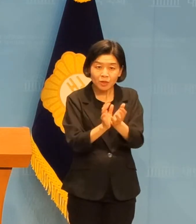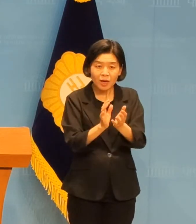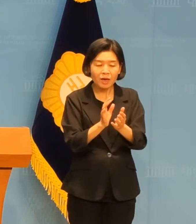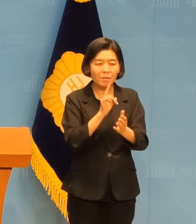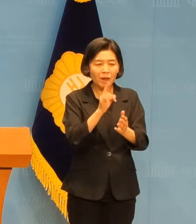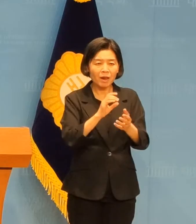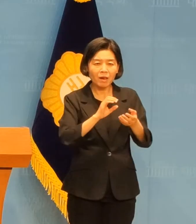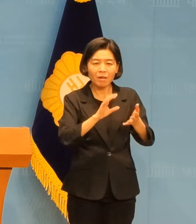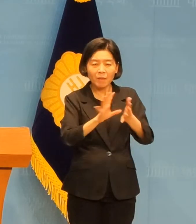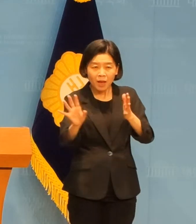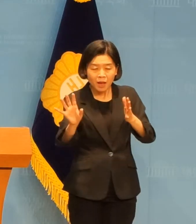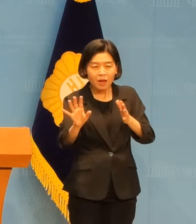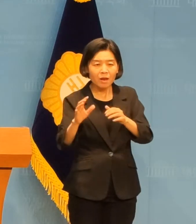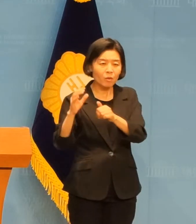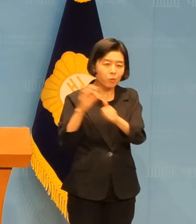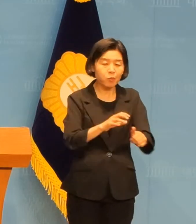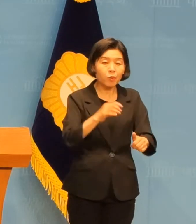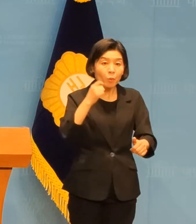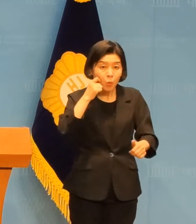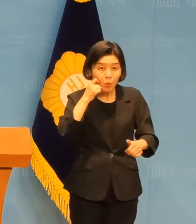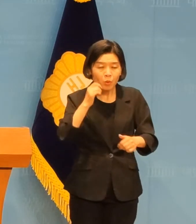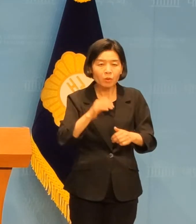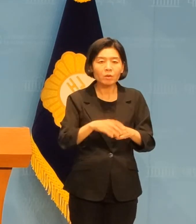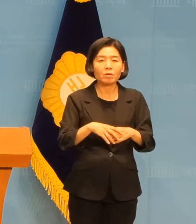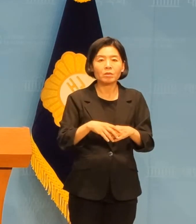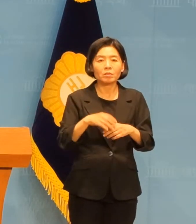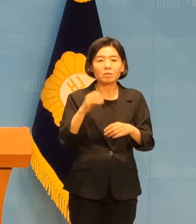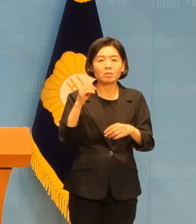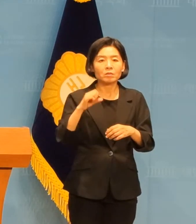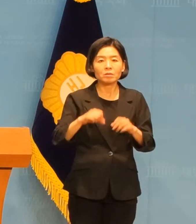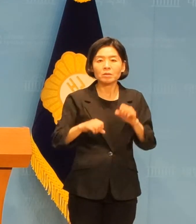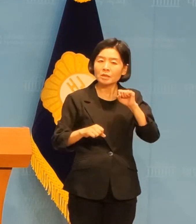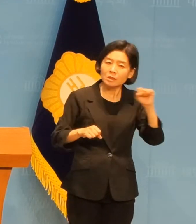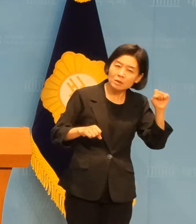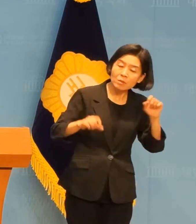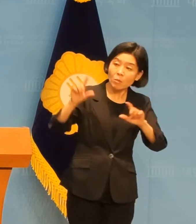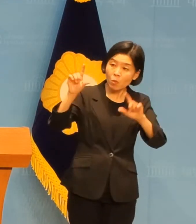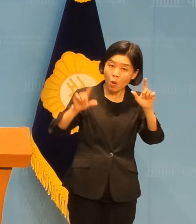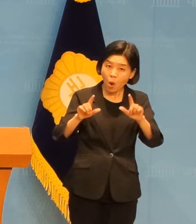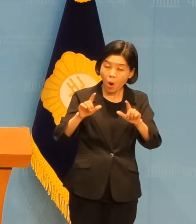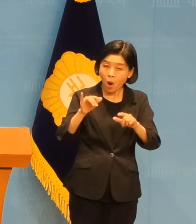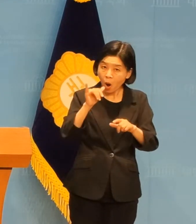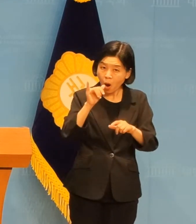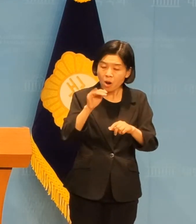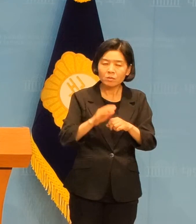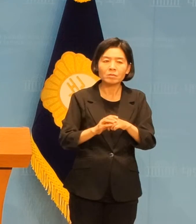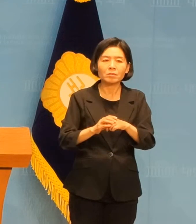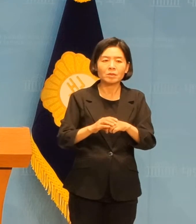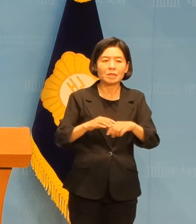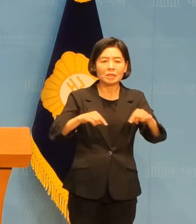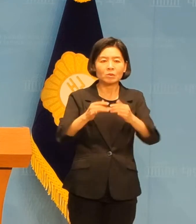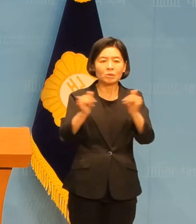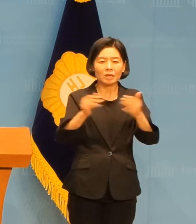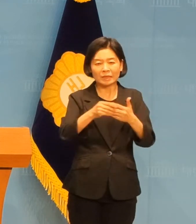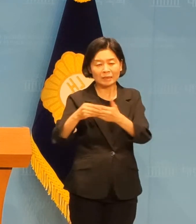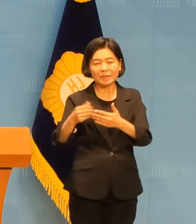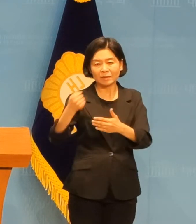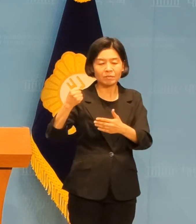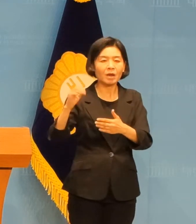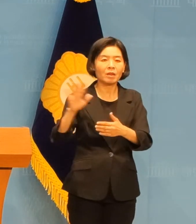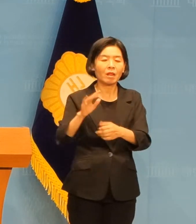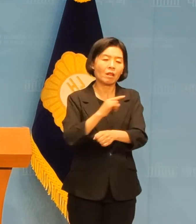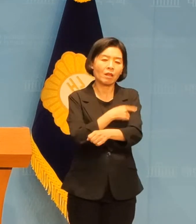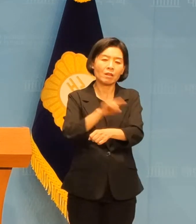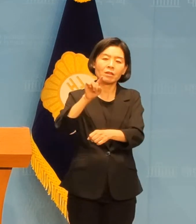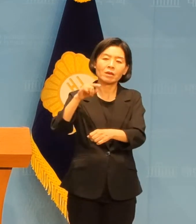막말과 폭주를 제어하지 못하고 질질 끌려다니고 있는 것이라면 무능한 지도자임을 인정하는